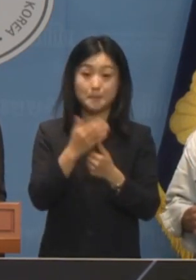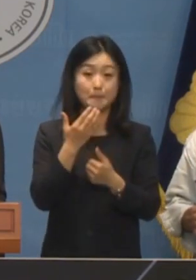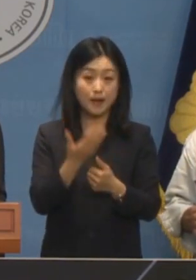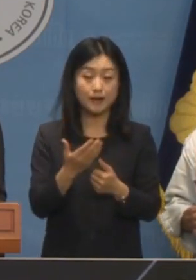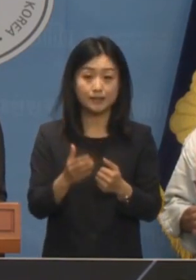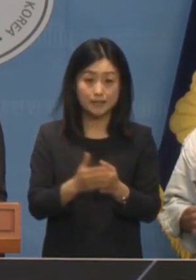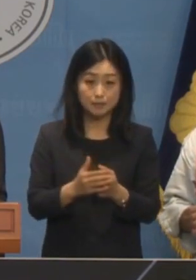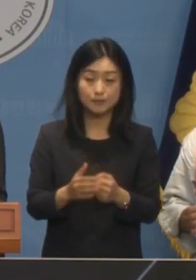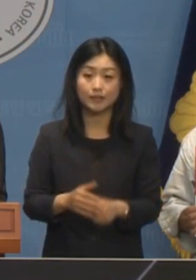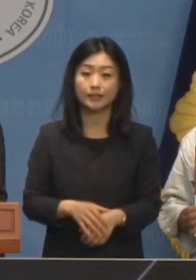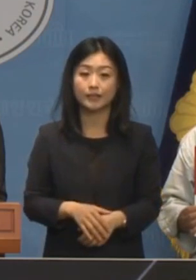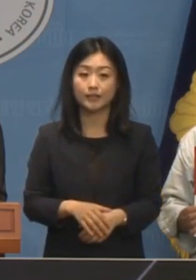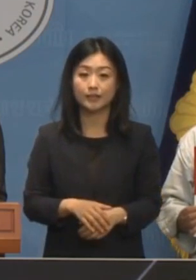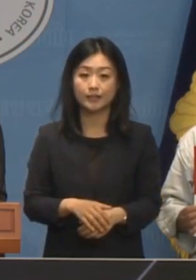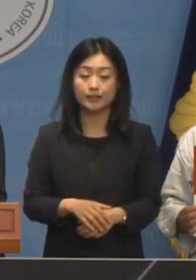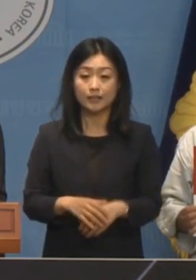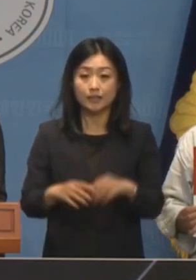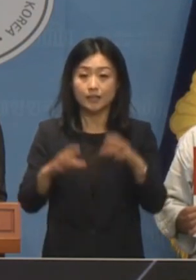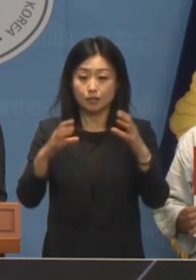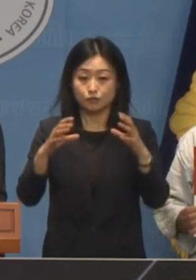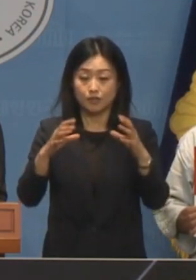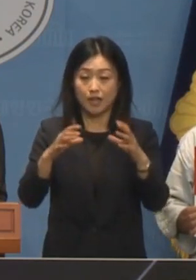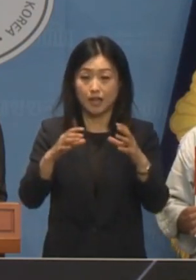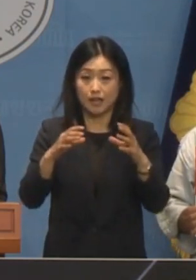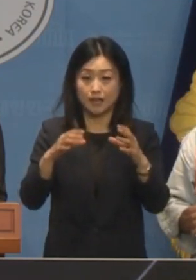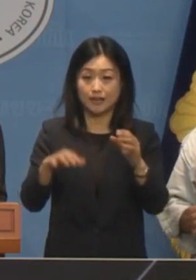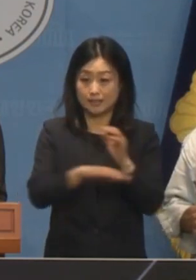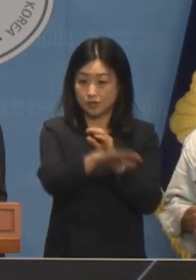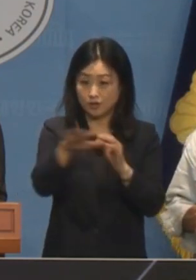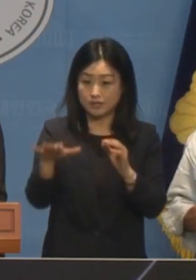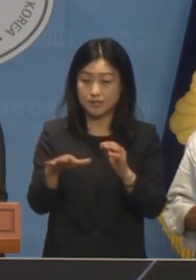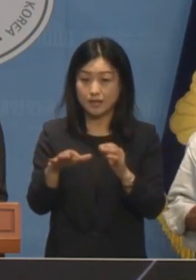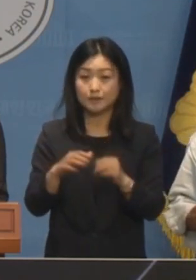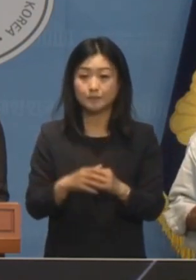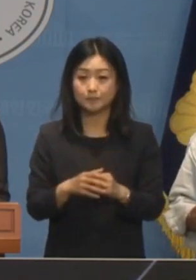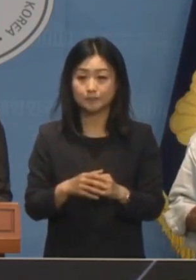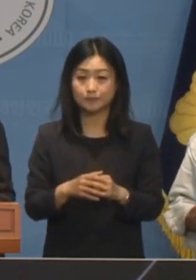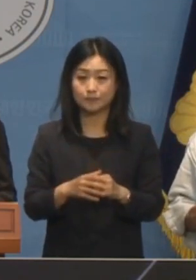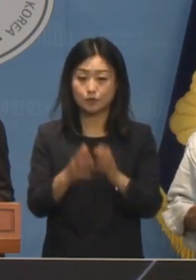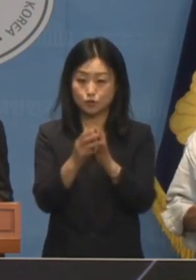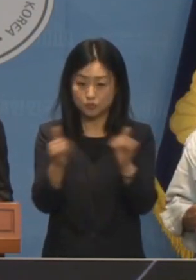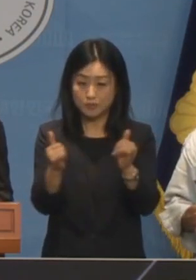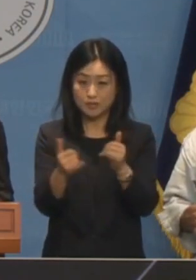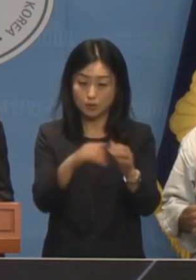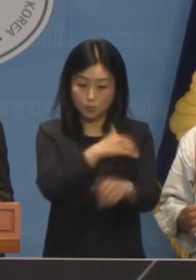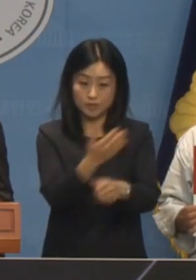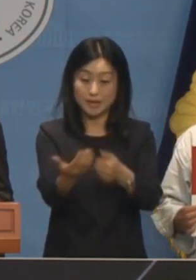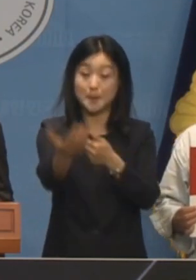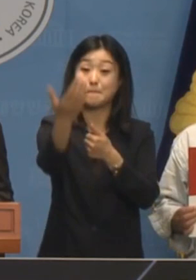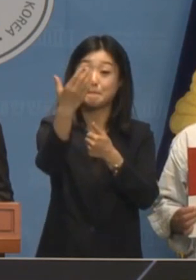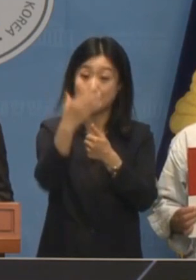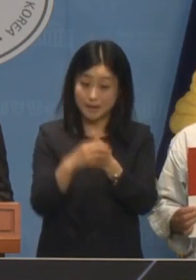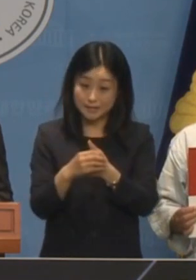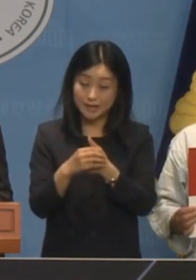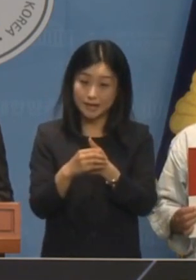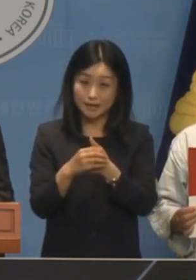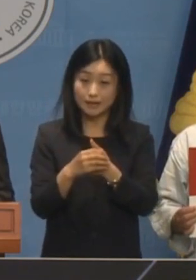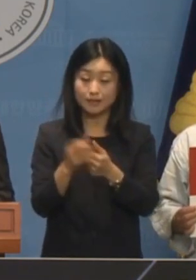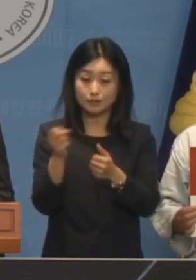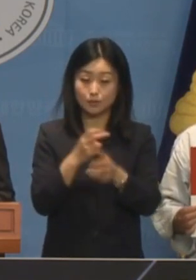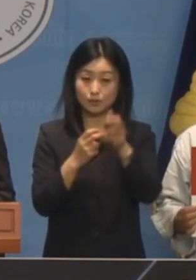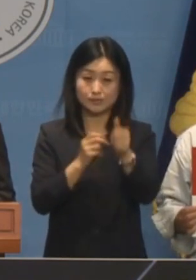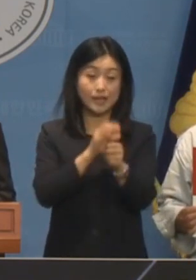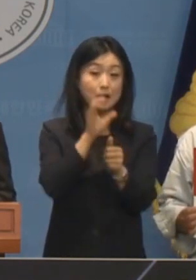국가기관은 국민으로부터 직간접적으로 민주적 정당성을 부여받아 구성되어야 하고 이러한 민주적 정당성은